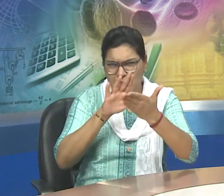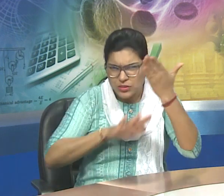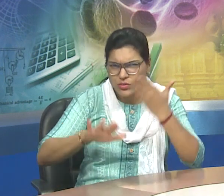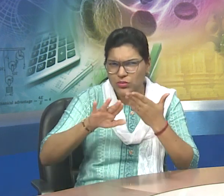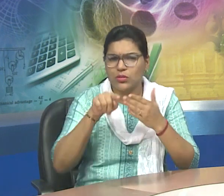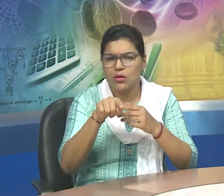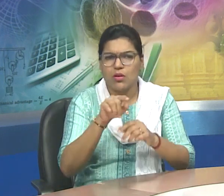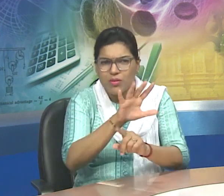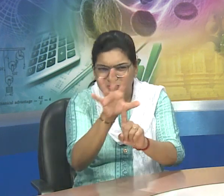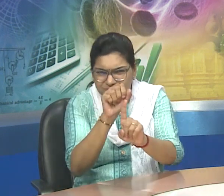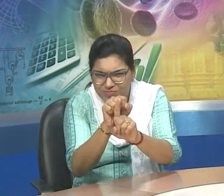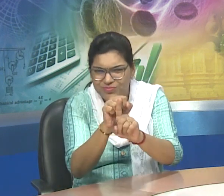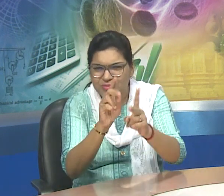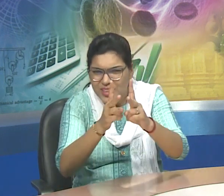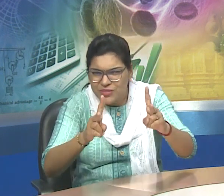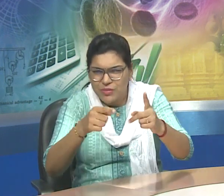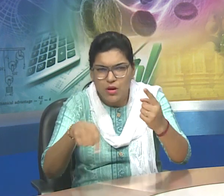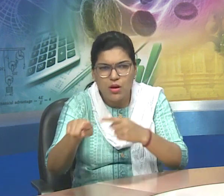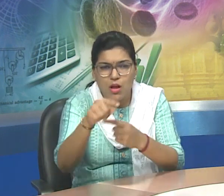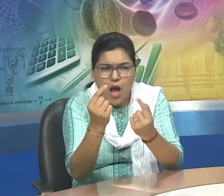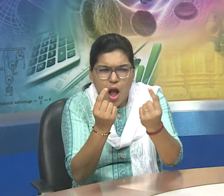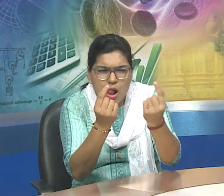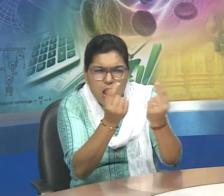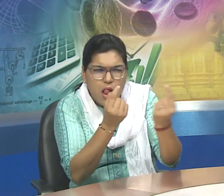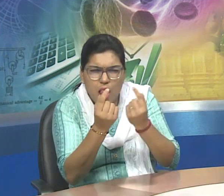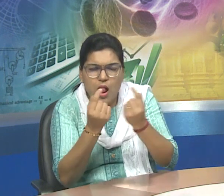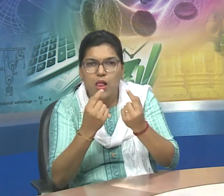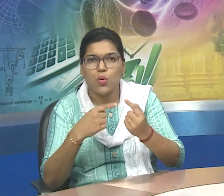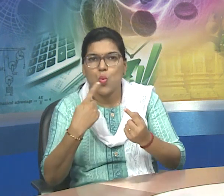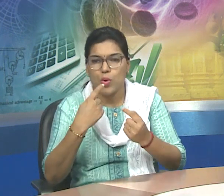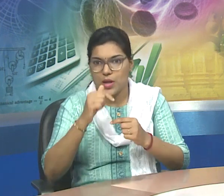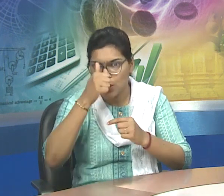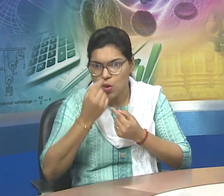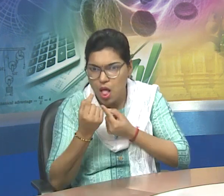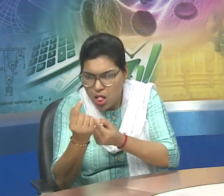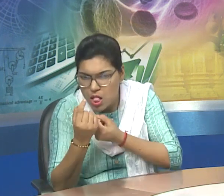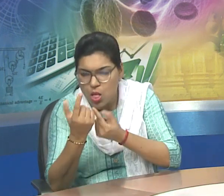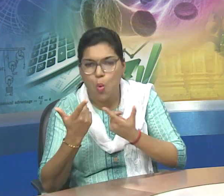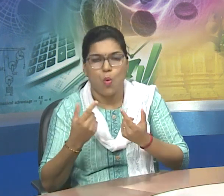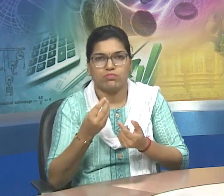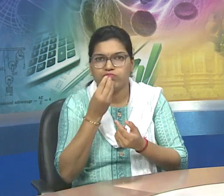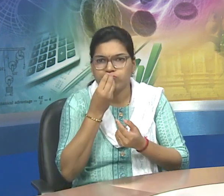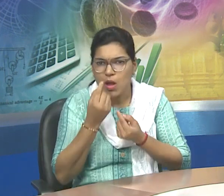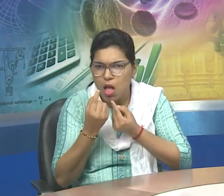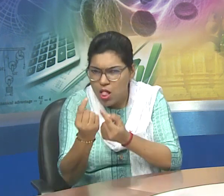है वो ये समझा रहा है कि नेशन इज़ कल्चरली होमोजीनियस सोशल